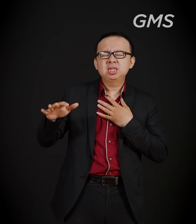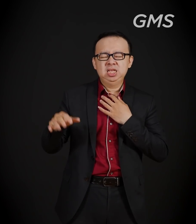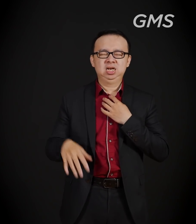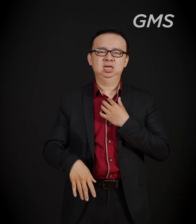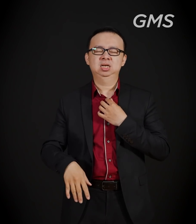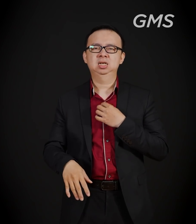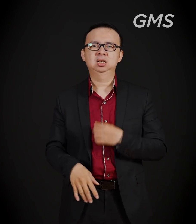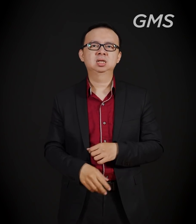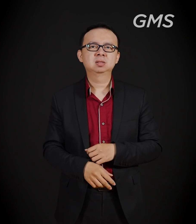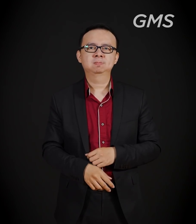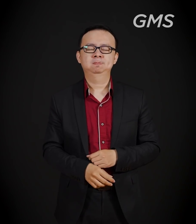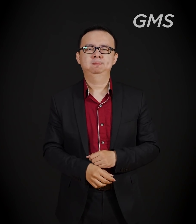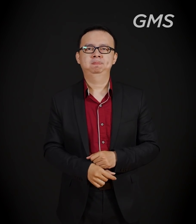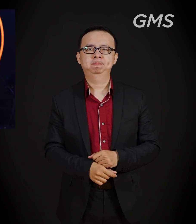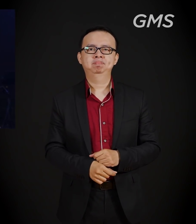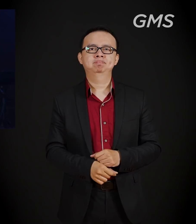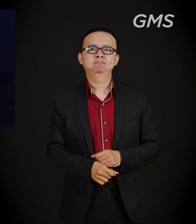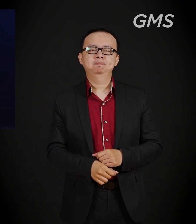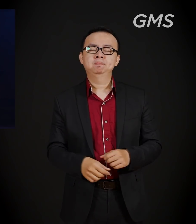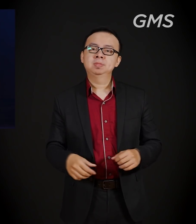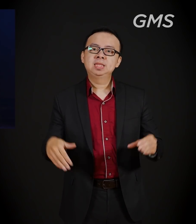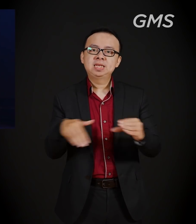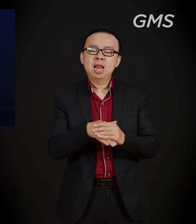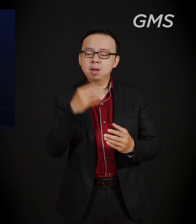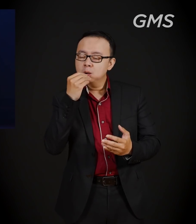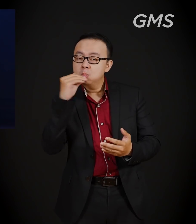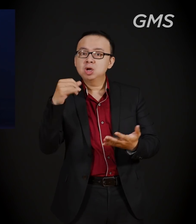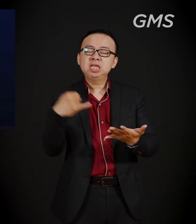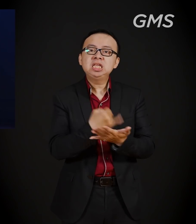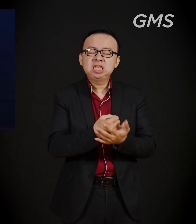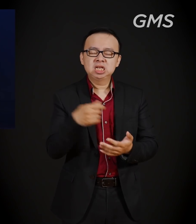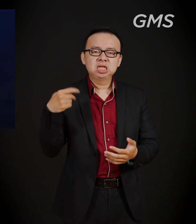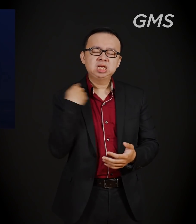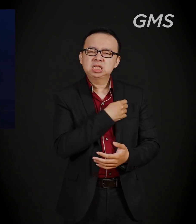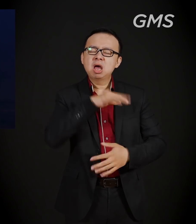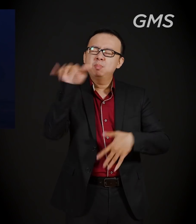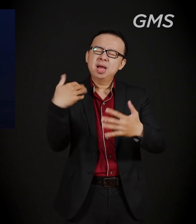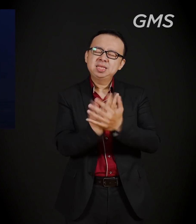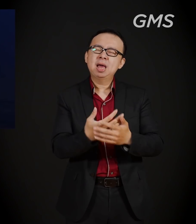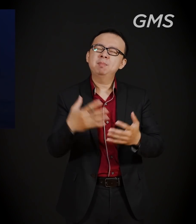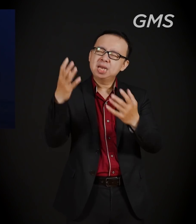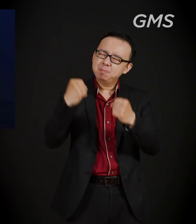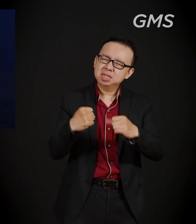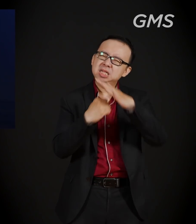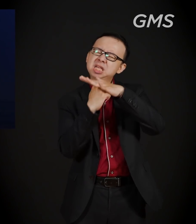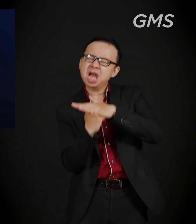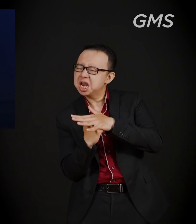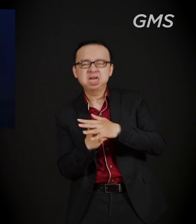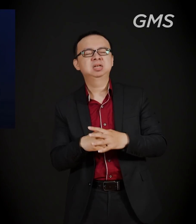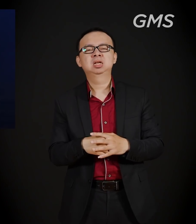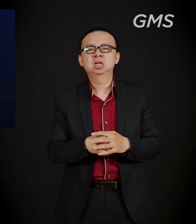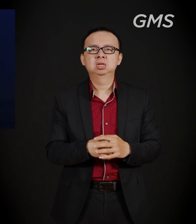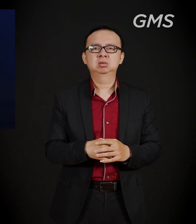pendeta, dalam tugas pekabaran Injil saya menghadapi tekanan. Karena tekanan dan tantangan karena kesalahan kita, karena sombongnya kita,